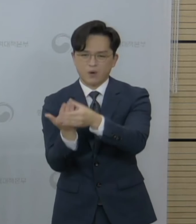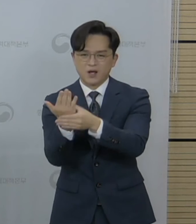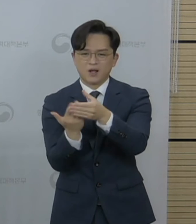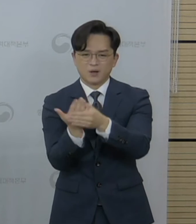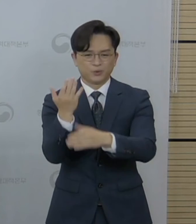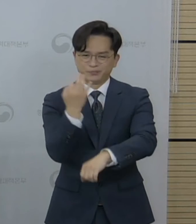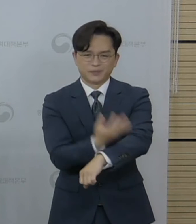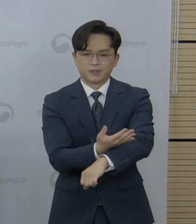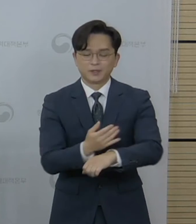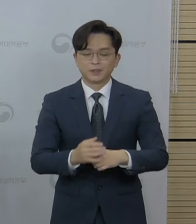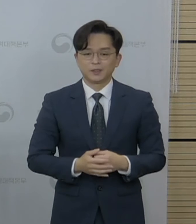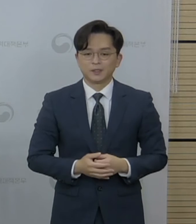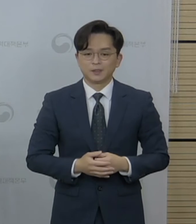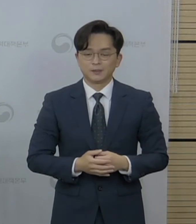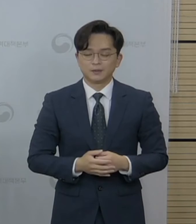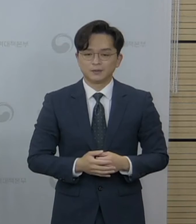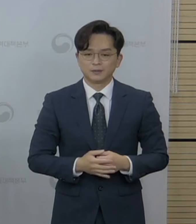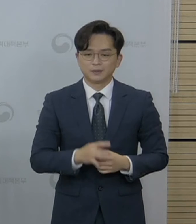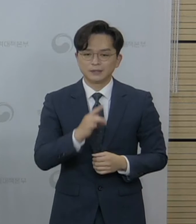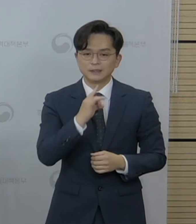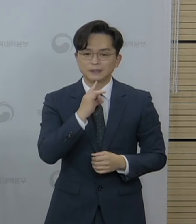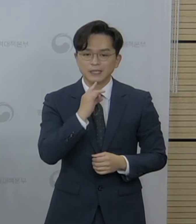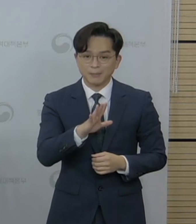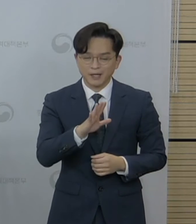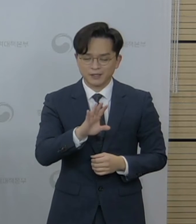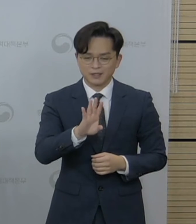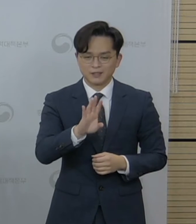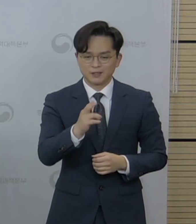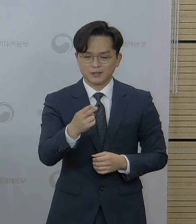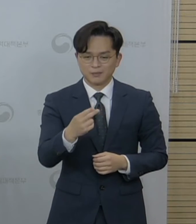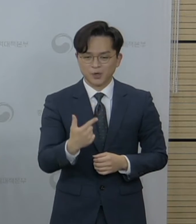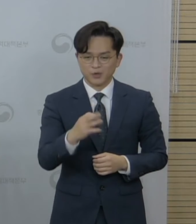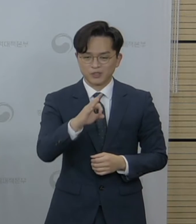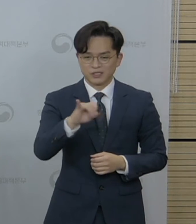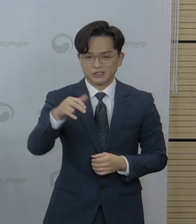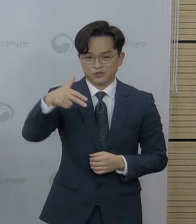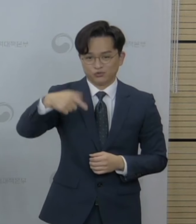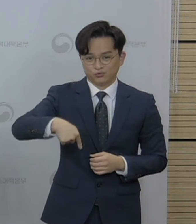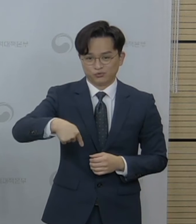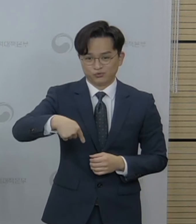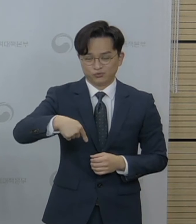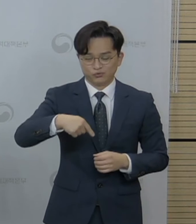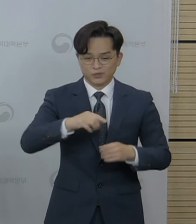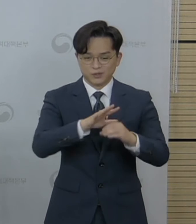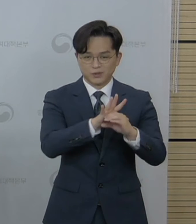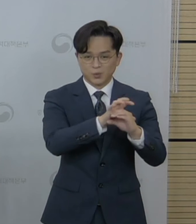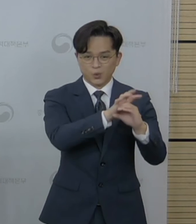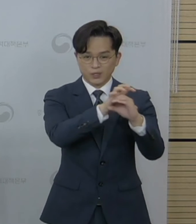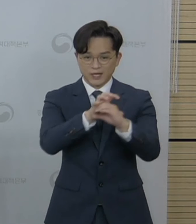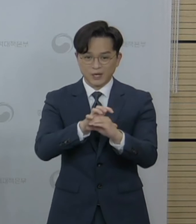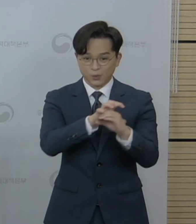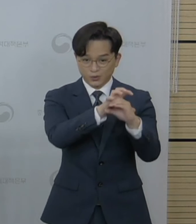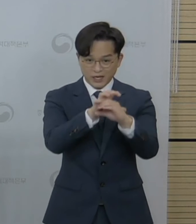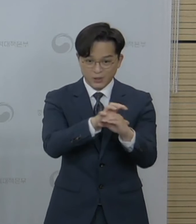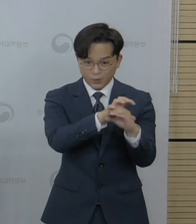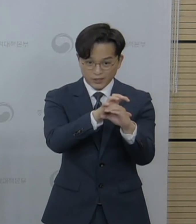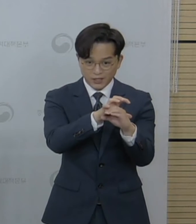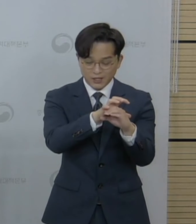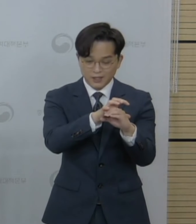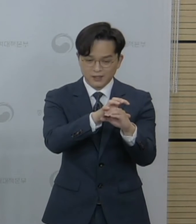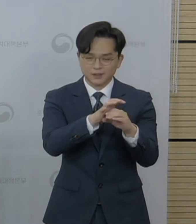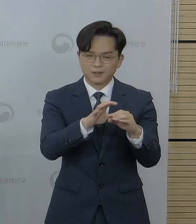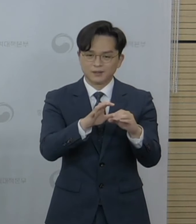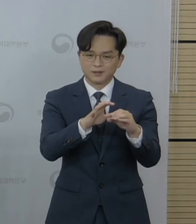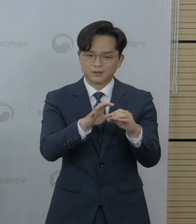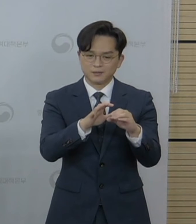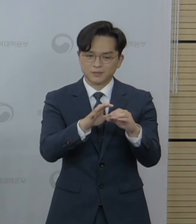대부분의 변이는 바이러스의 생존에 불리하거나 특성에 영향을 주지 않는 부위에서 나타나기 때문에